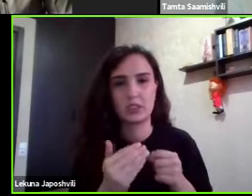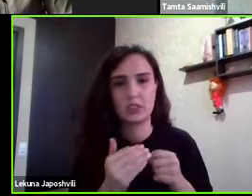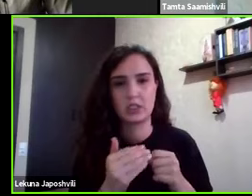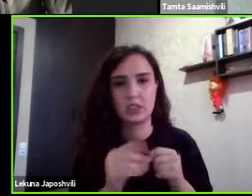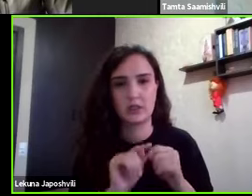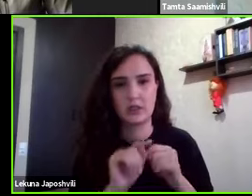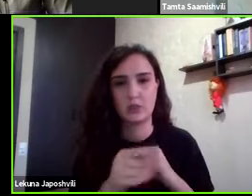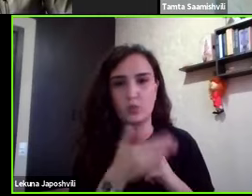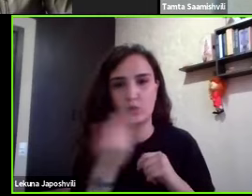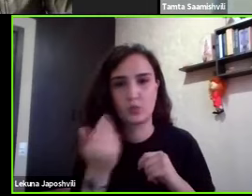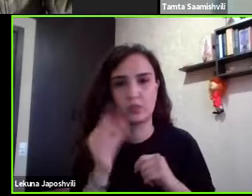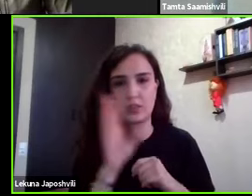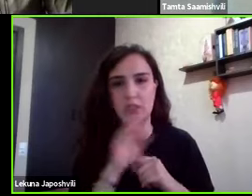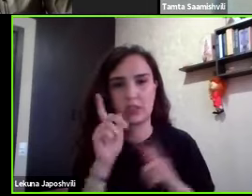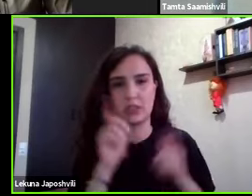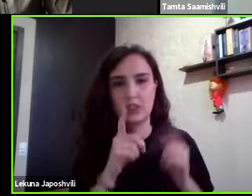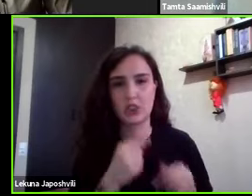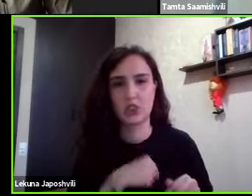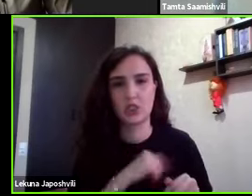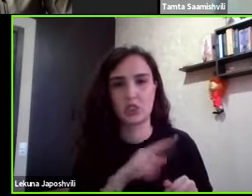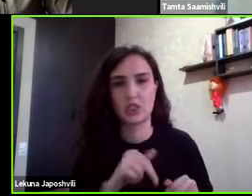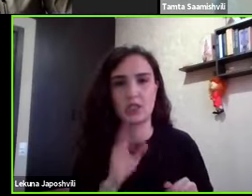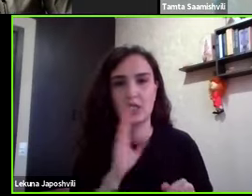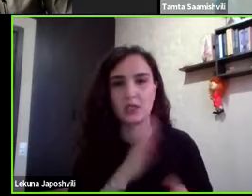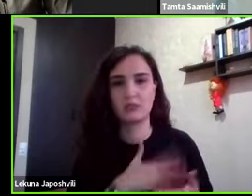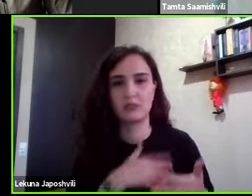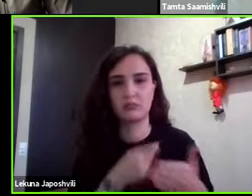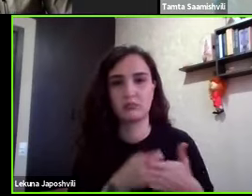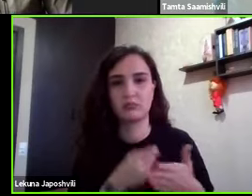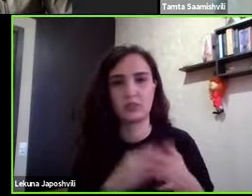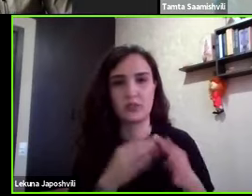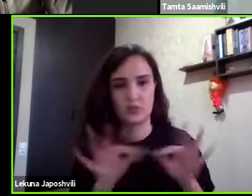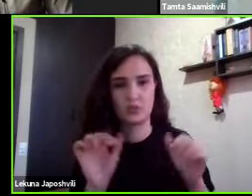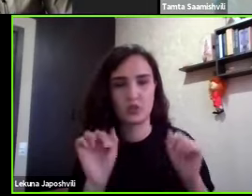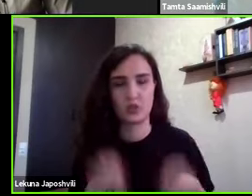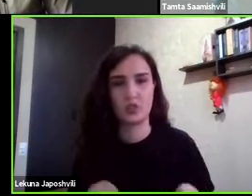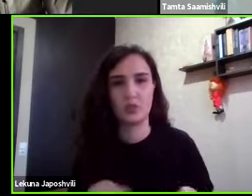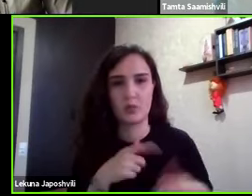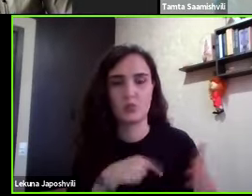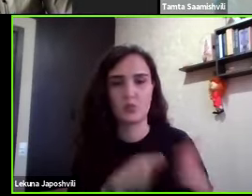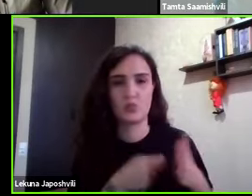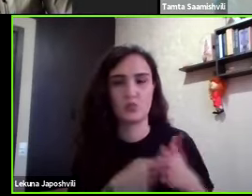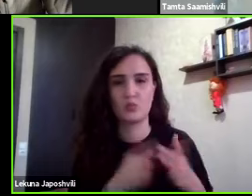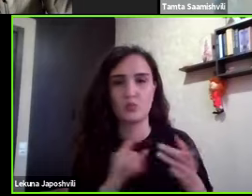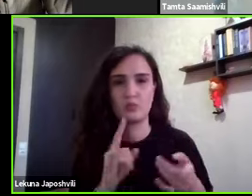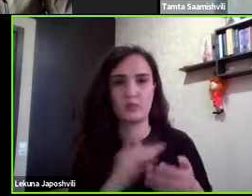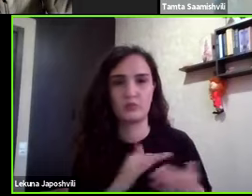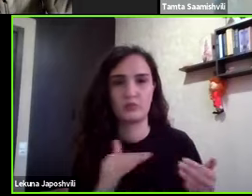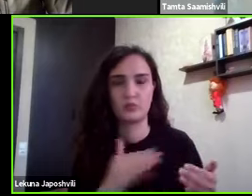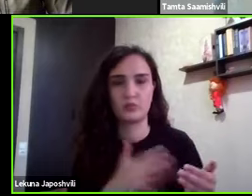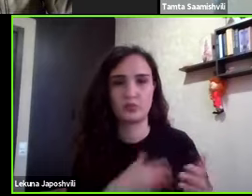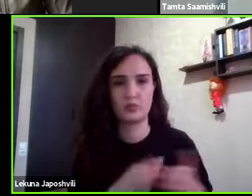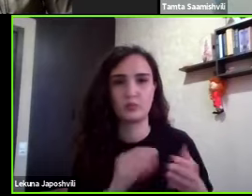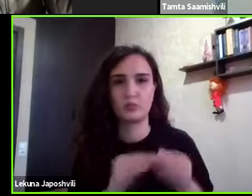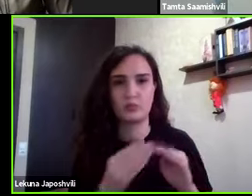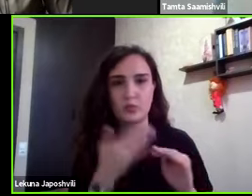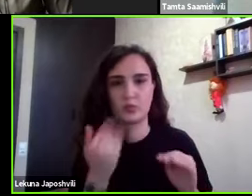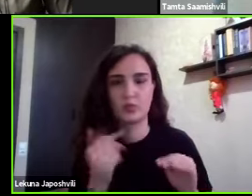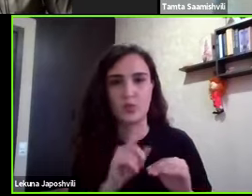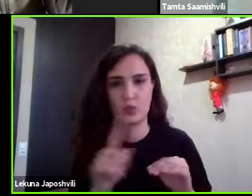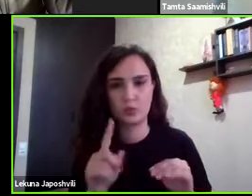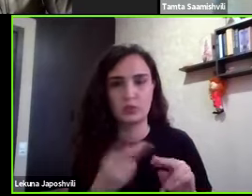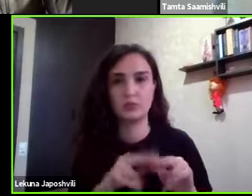არის დედის რძეში და მეძოძურმა დედამ თავისუფლად შეიძლება აწოვოს ბავშვს ზუზუ დიახ ოღონ